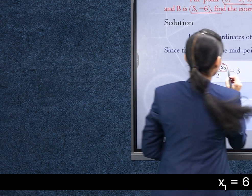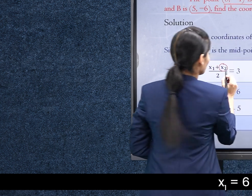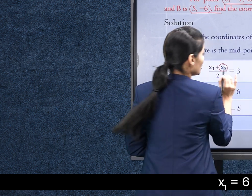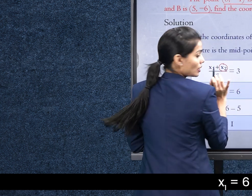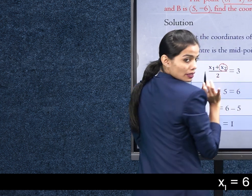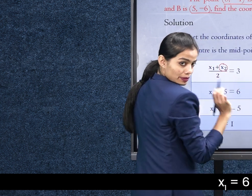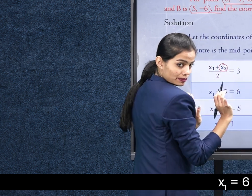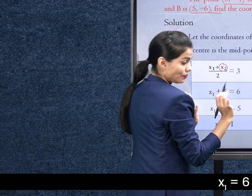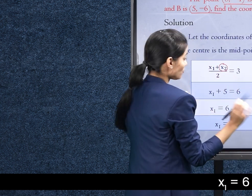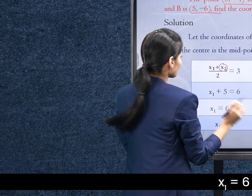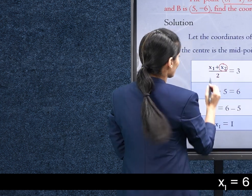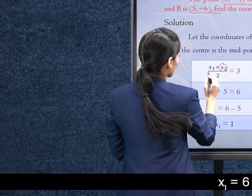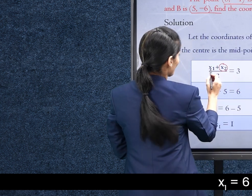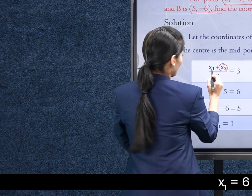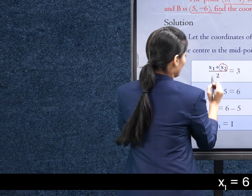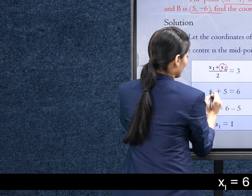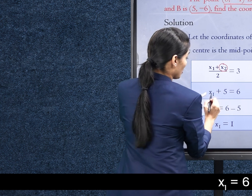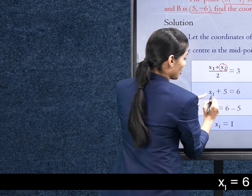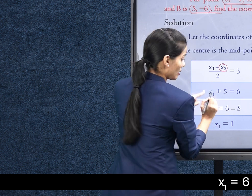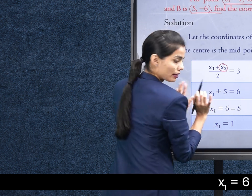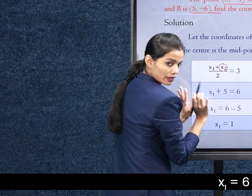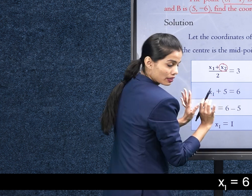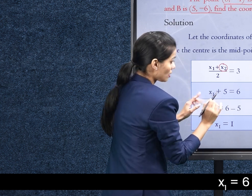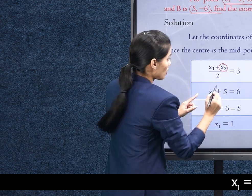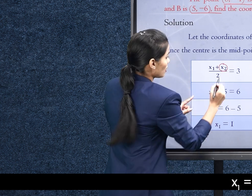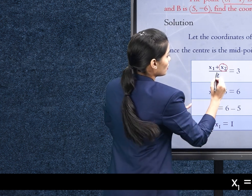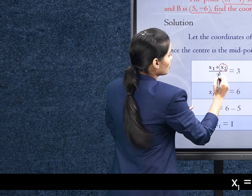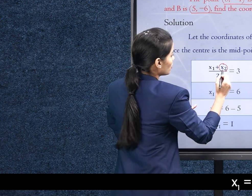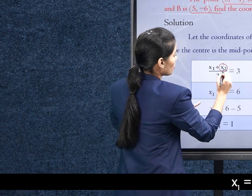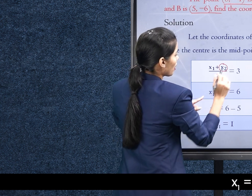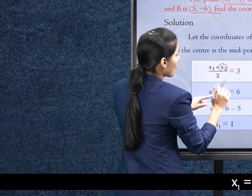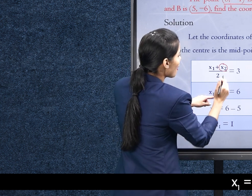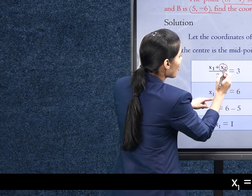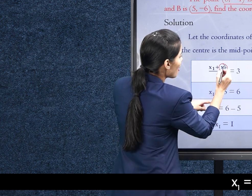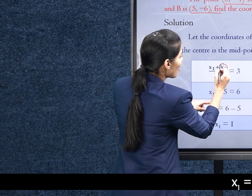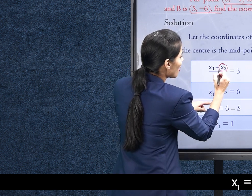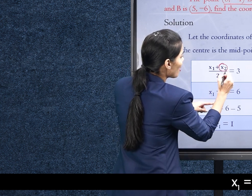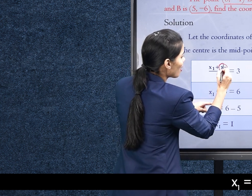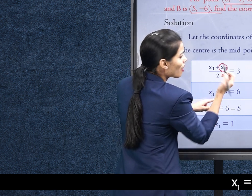x1 ಇಸ್ ಈಕ್ವಲ್ ಟು 6 ಮೈನಸ್ 5. x1 ಇಸ್ ಈಕ್ವಲ್ ಟು 1.